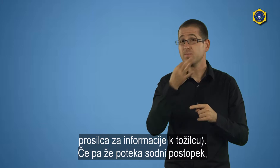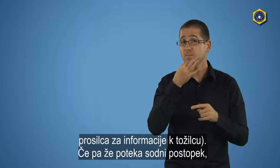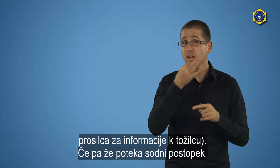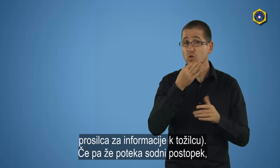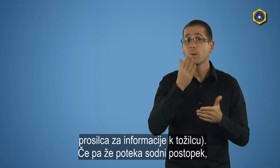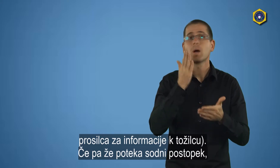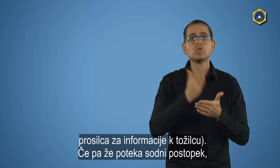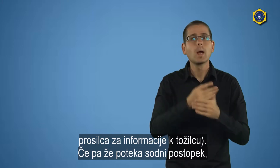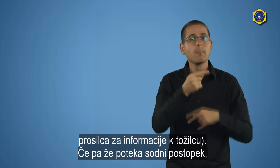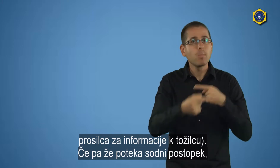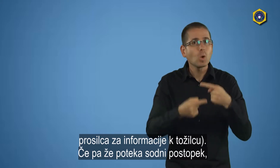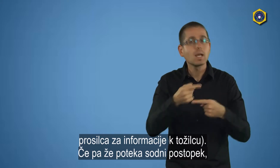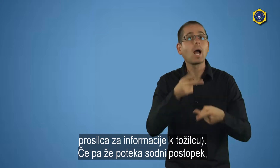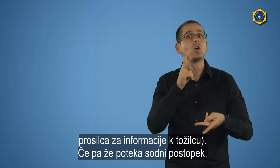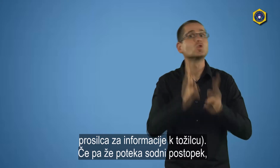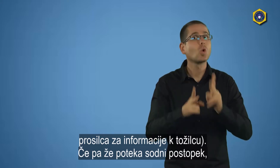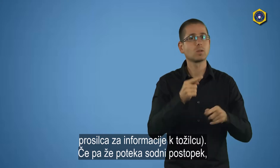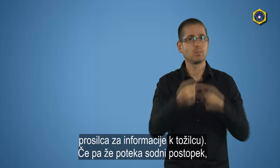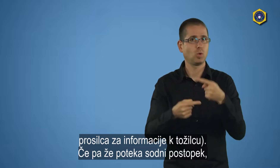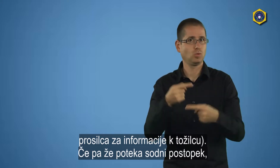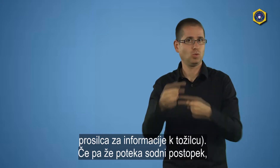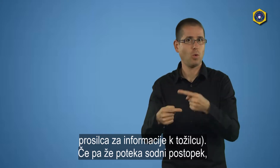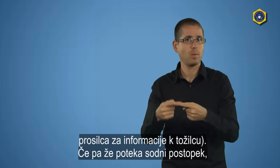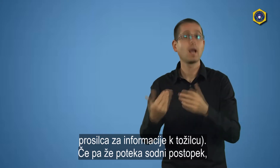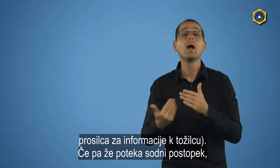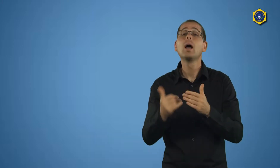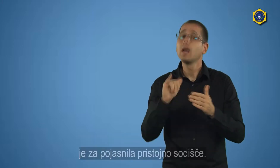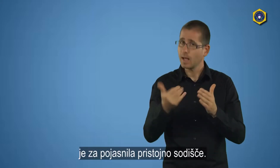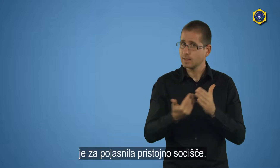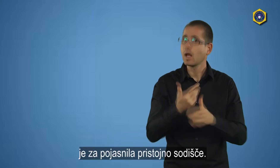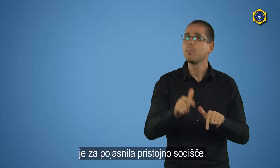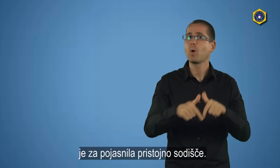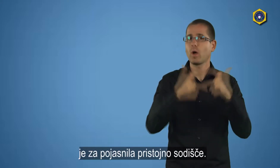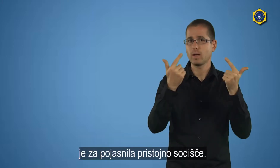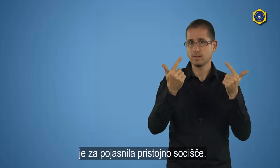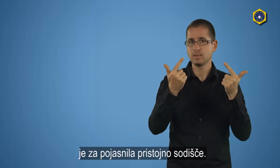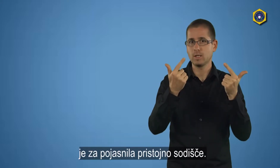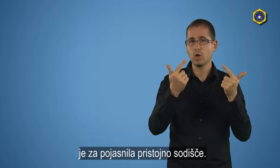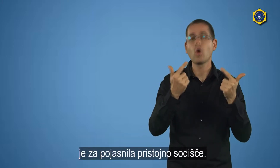Če pa že poteka sodni postopek, je za pojasnila pristojno sodišče.